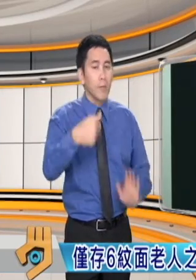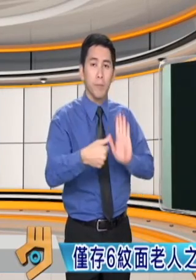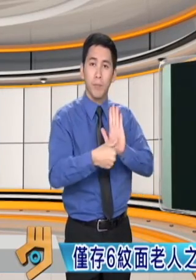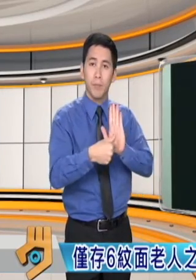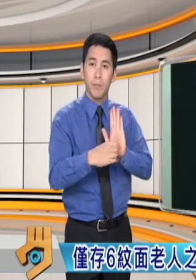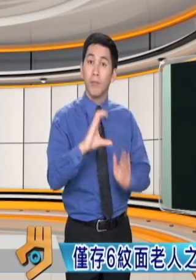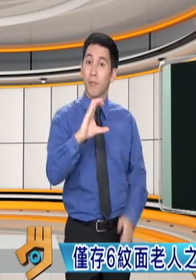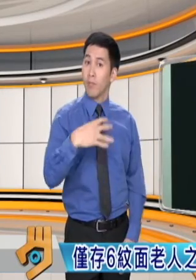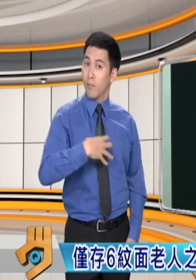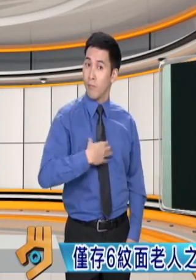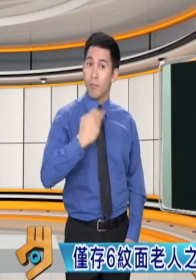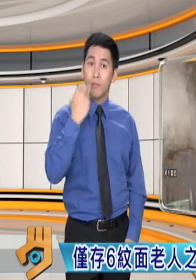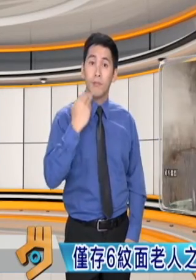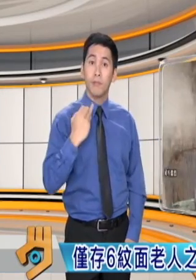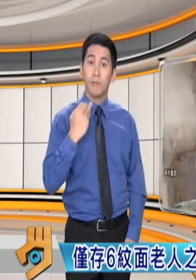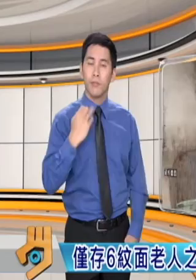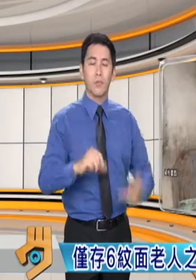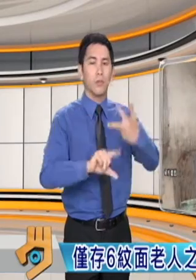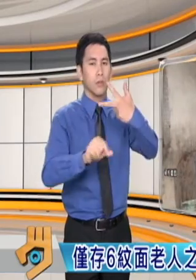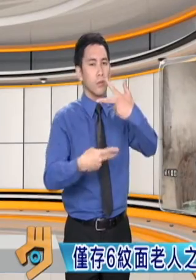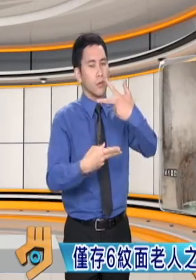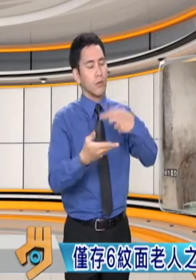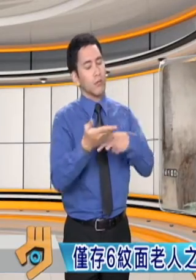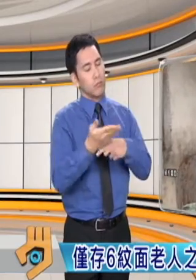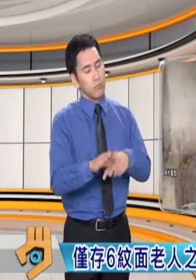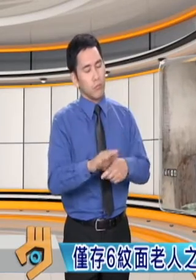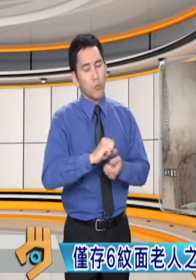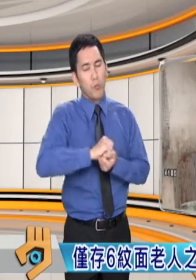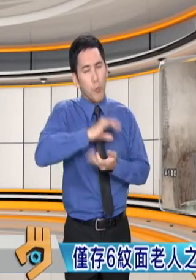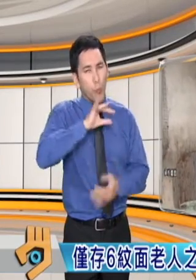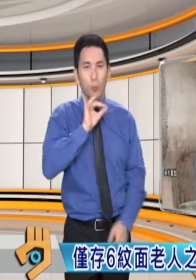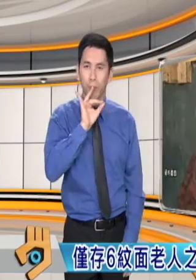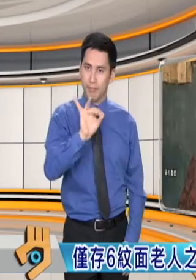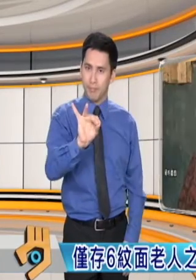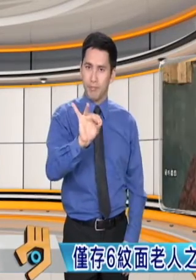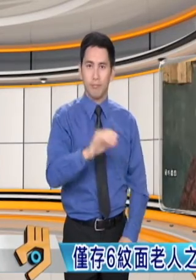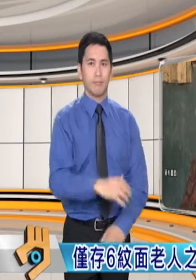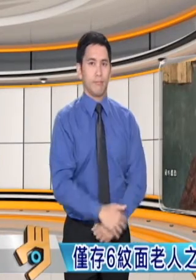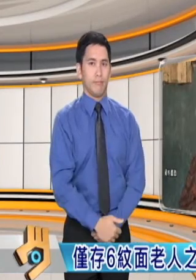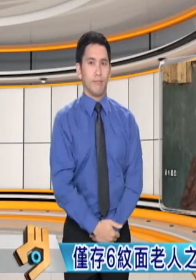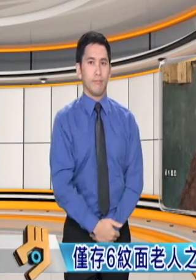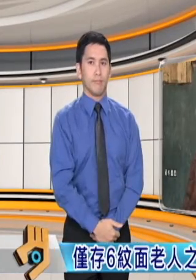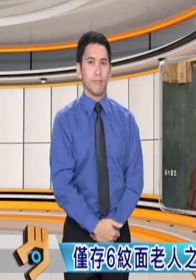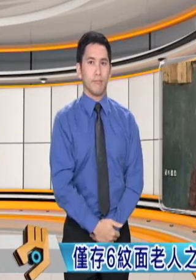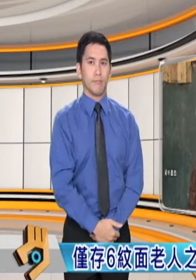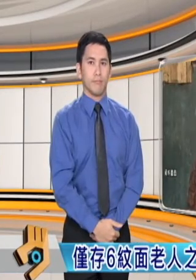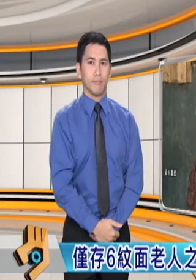妹阿嬷，在二号不幸辞世，享年100岁。